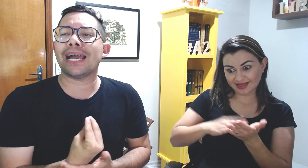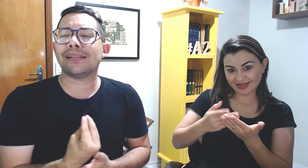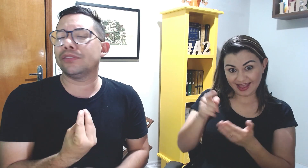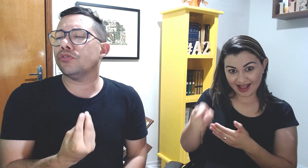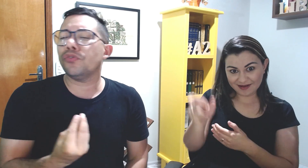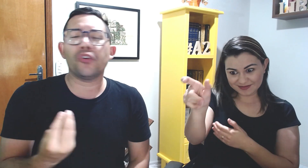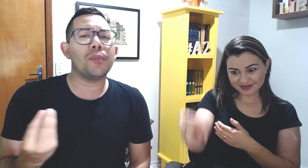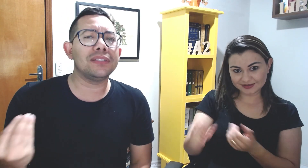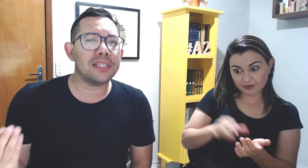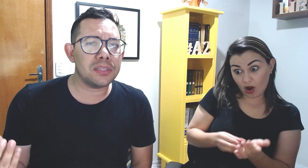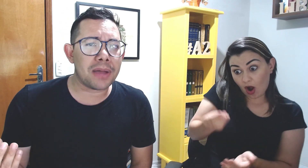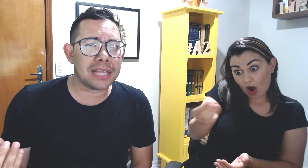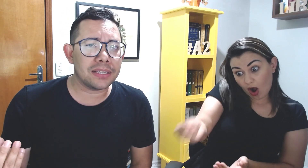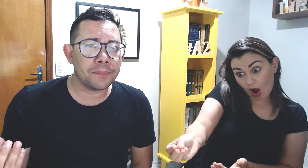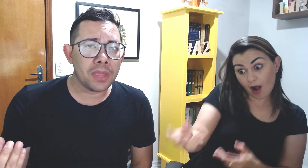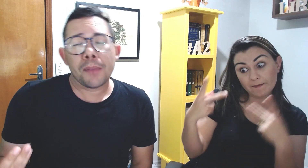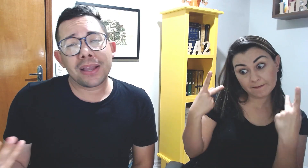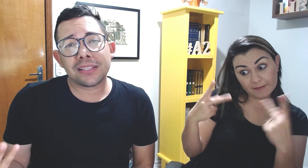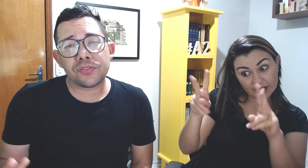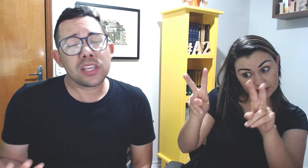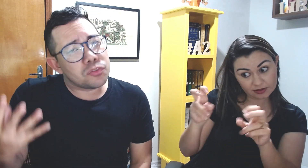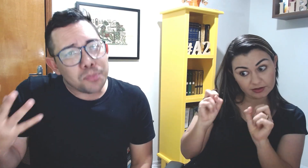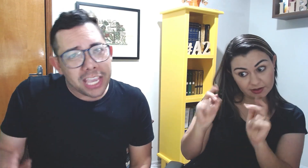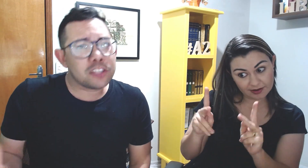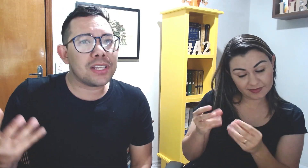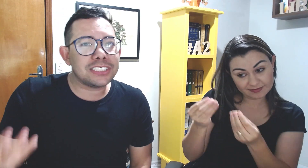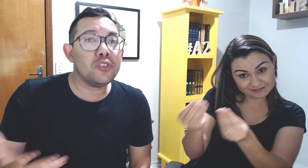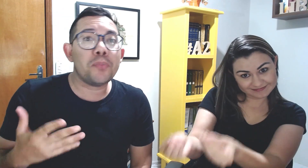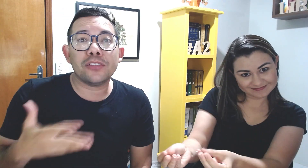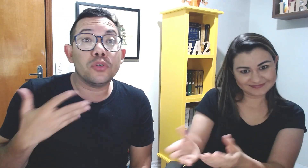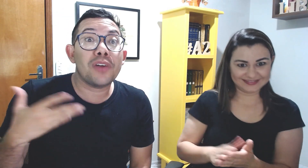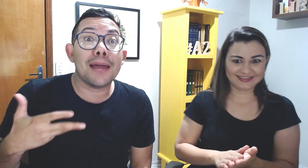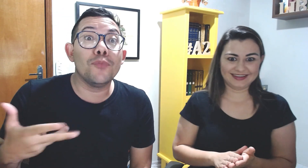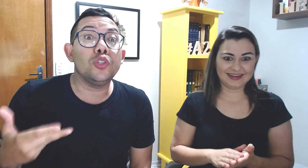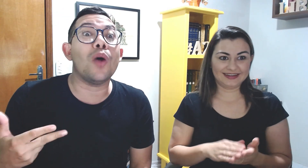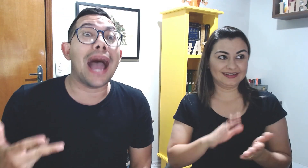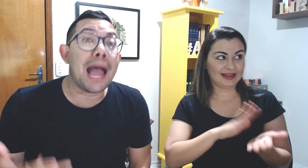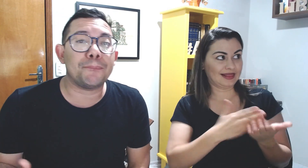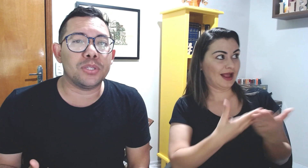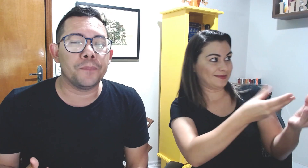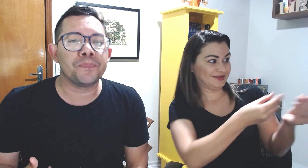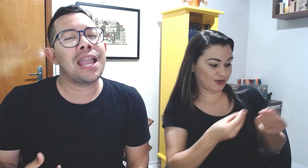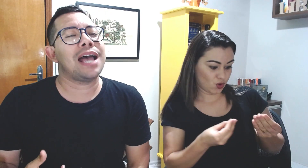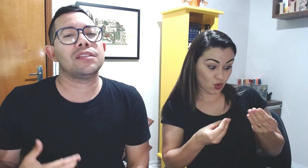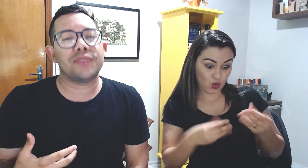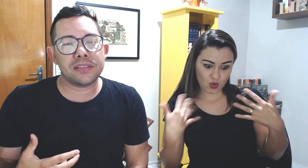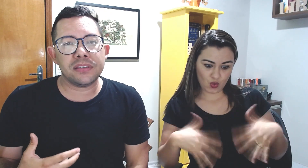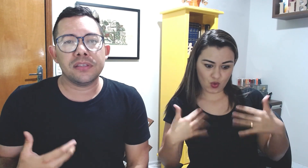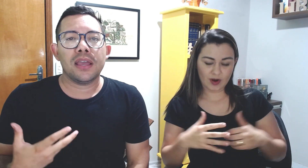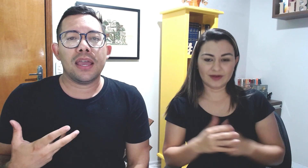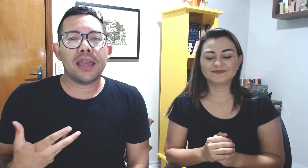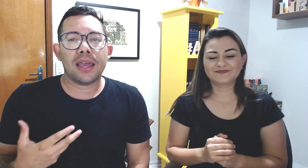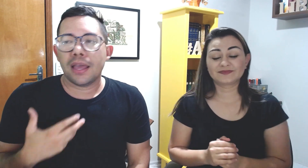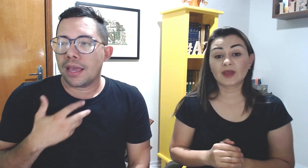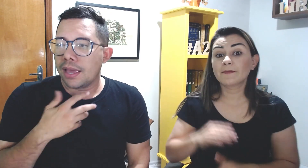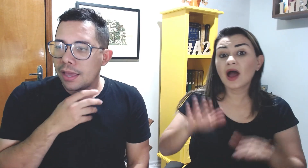da pregação de forma antecipada. Mas às vezes, mesmo assim, o pastor fala muito rápido. Às